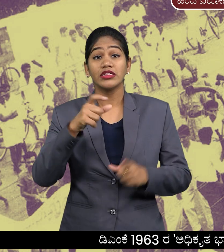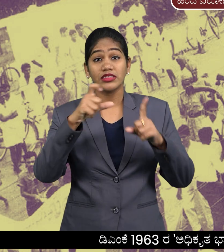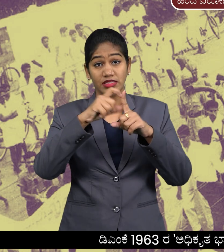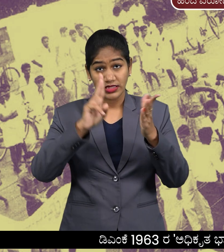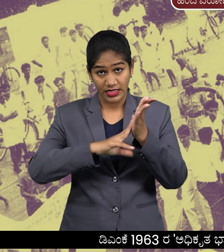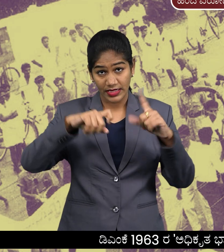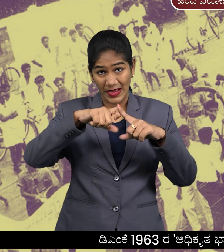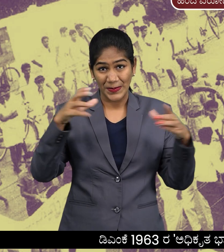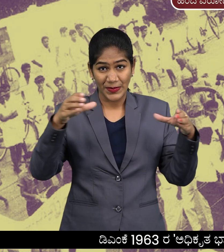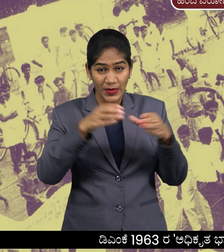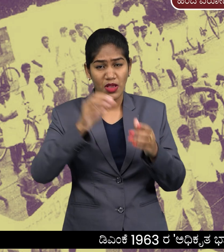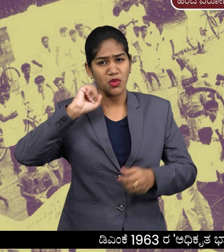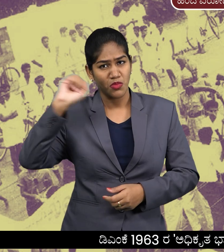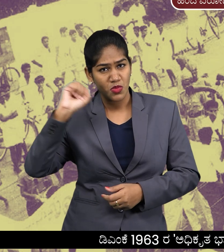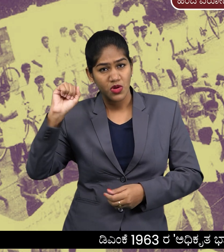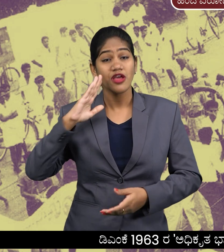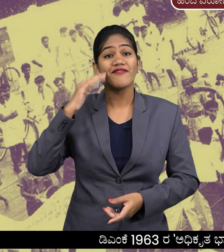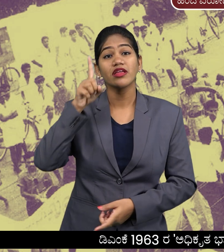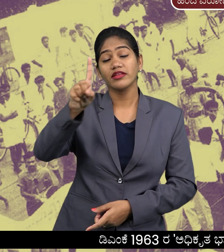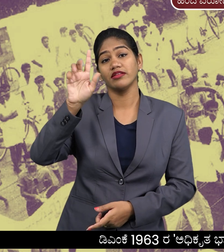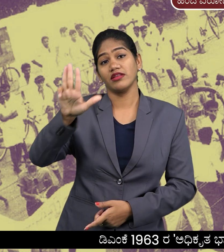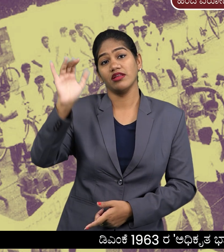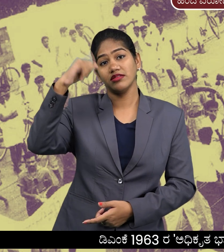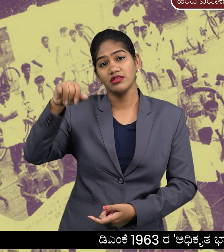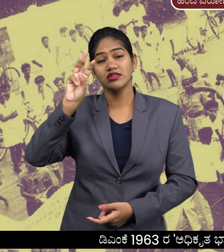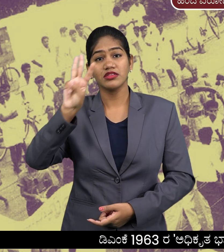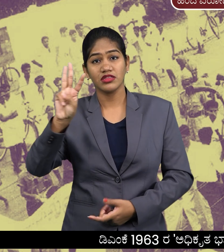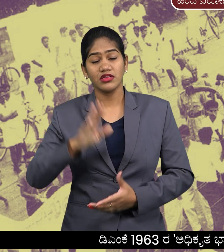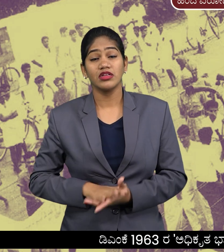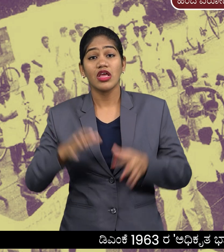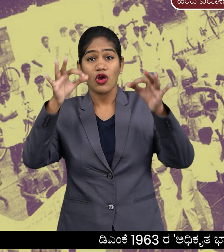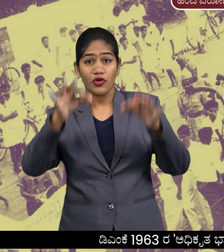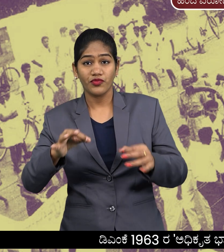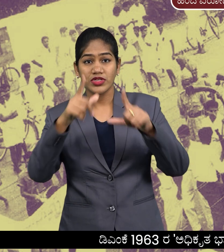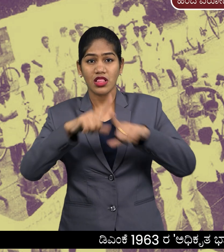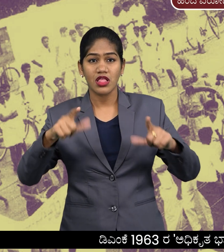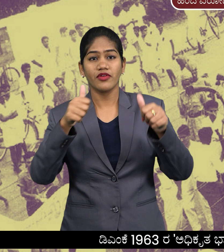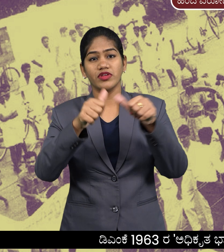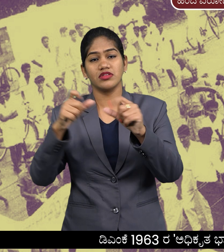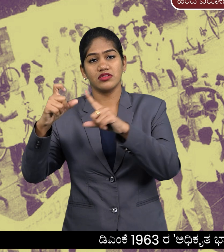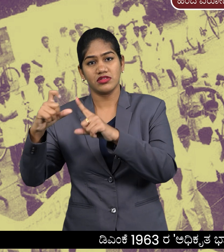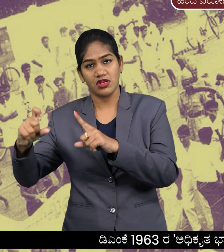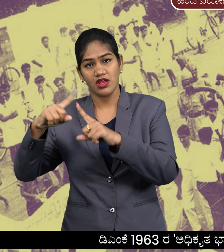ಡಿಎಂಕೆ 1963ರ ಅಧಿಕೃತ ಭಾಷೆಗಳ ಕಾಯ್ದೆಯನ್ನು ಪ್ರತಿಭಟಿಸಿತು.